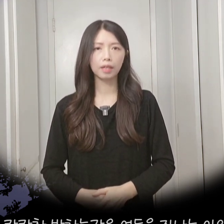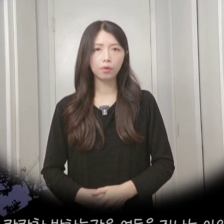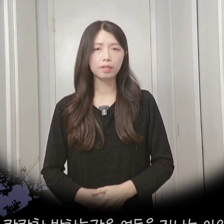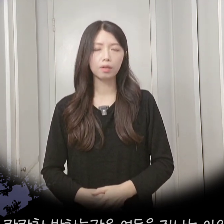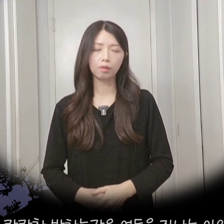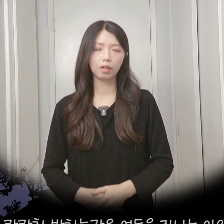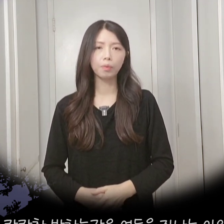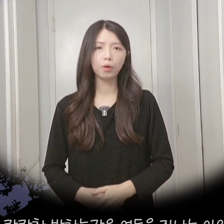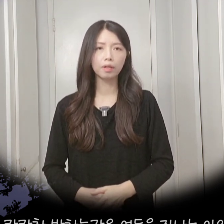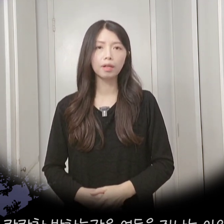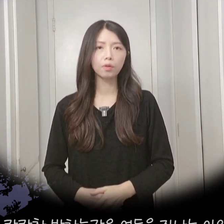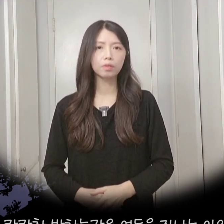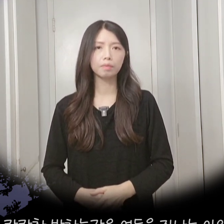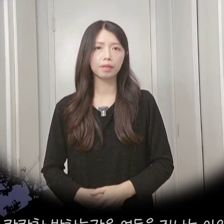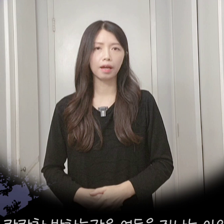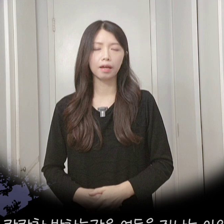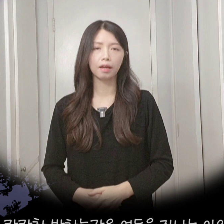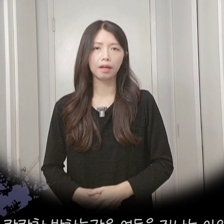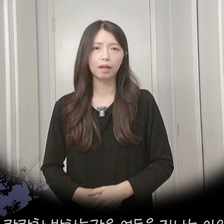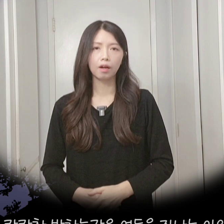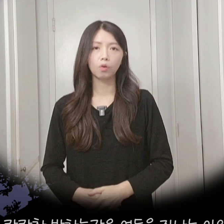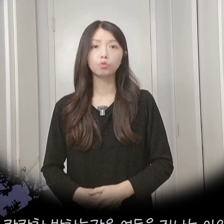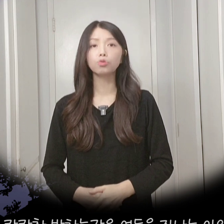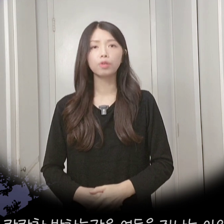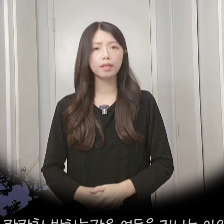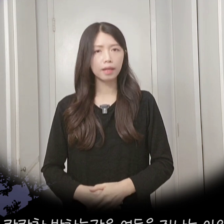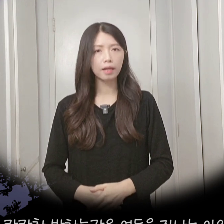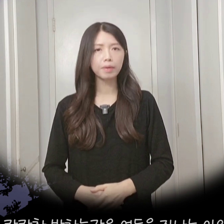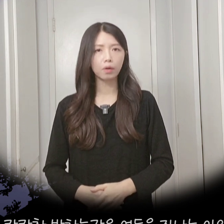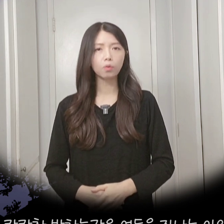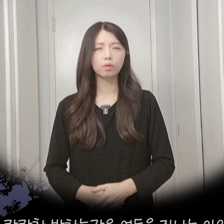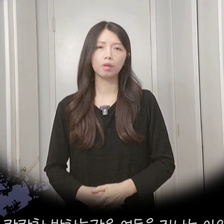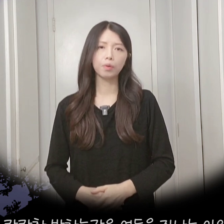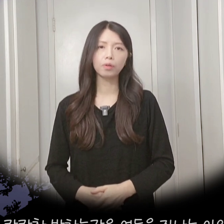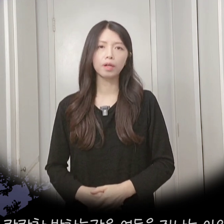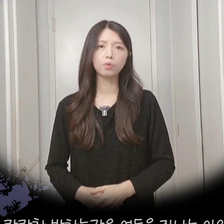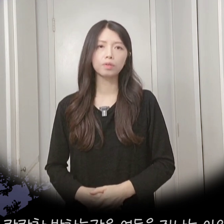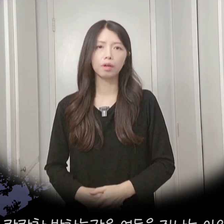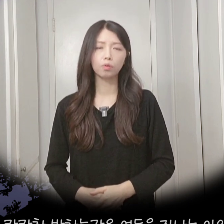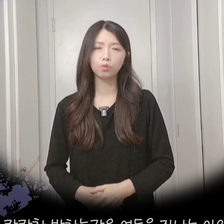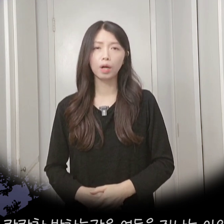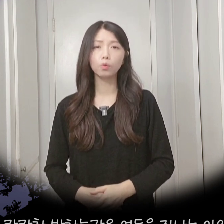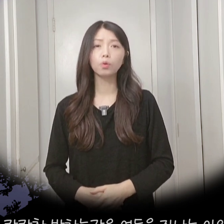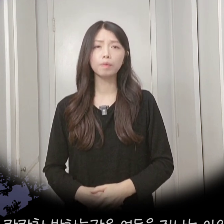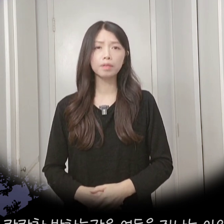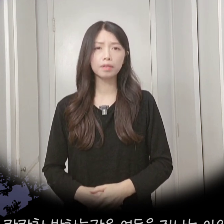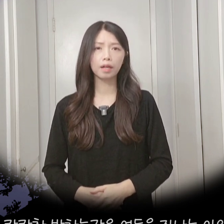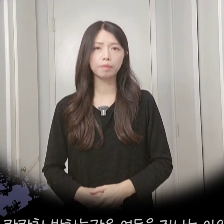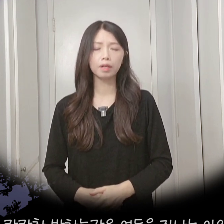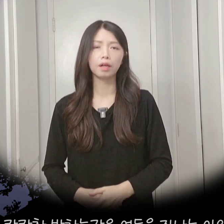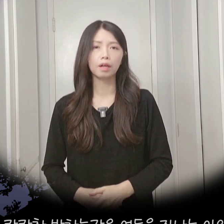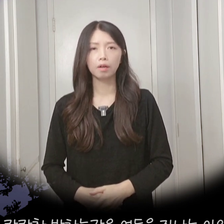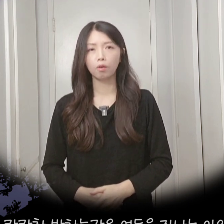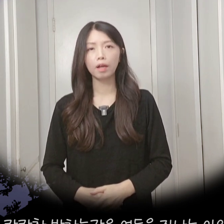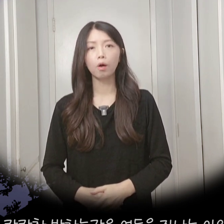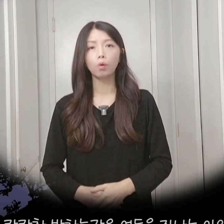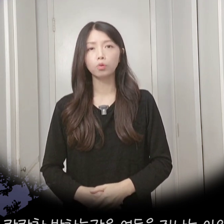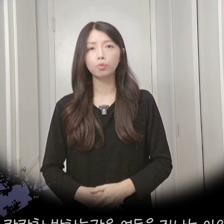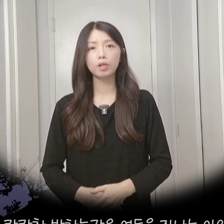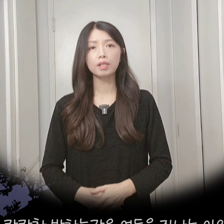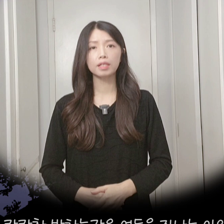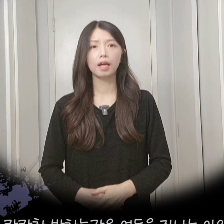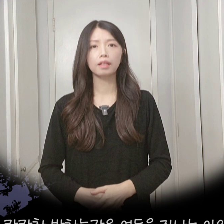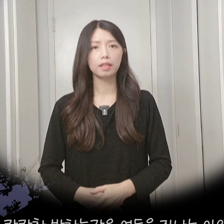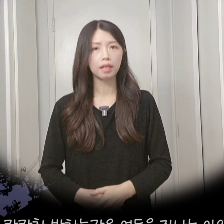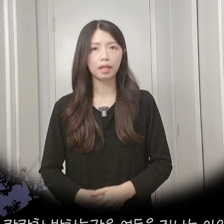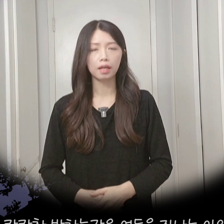의역을 사용해서 그렇게 표현을 해줬습니다. 우울한 사람이라고 그렇게 표현을 해줬어요. 우울하고 힘든 사람을 그렇게